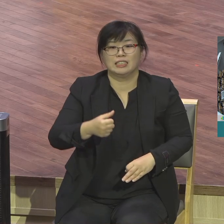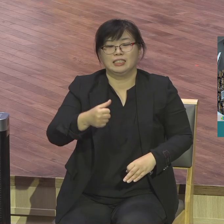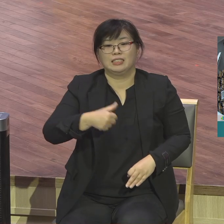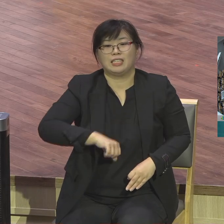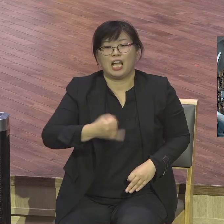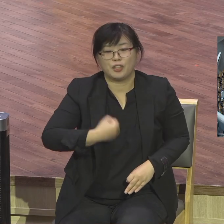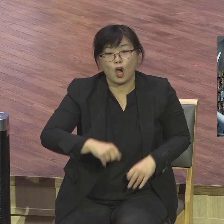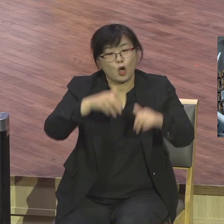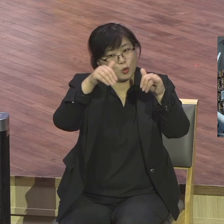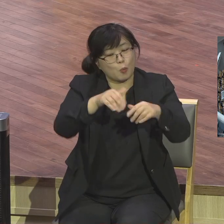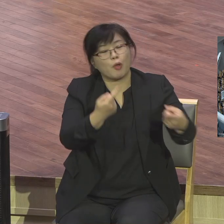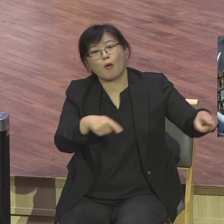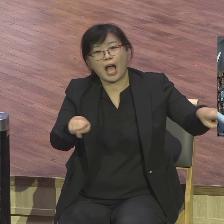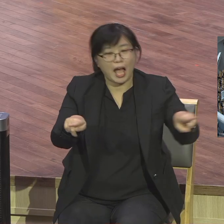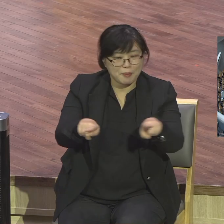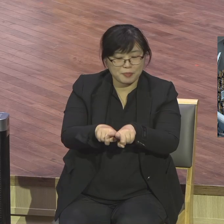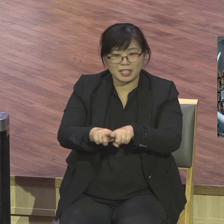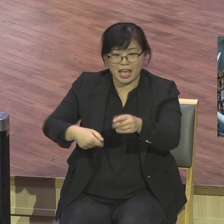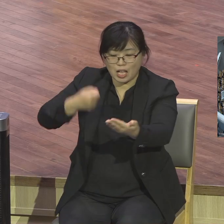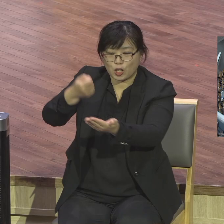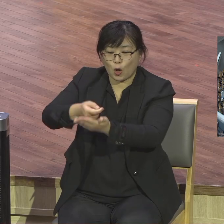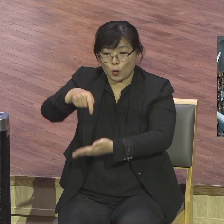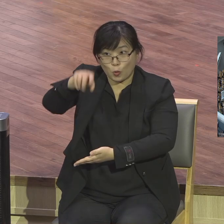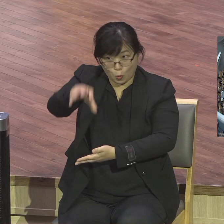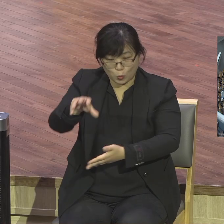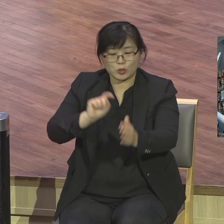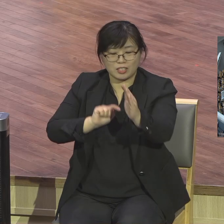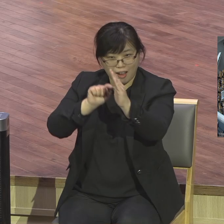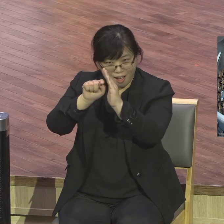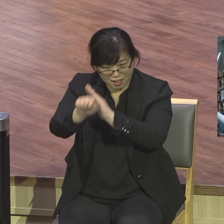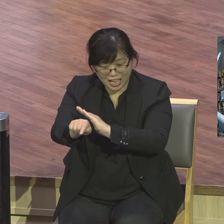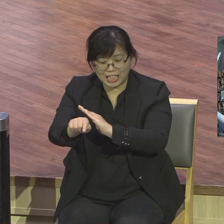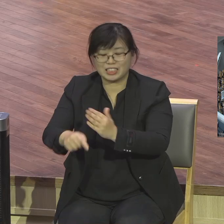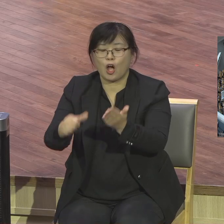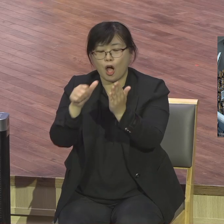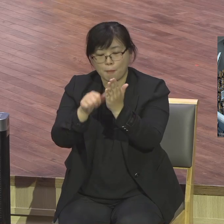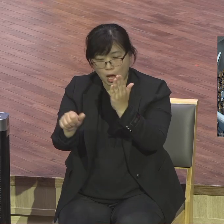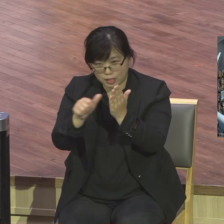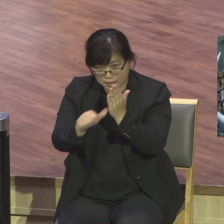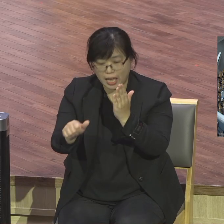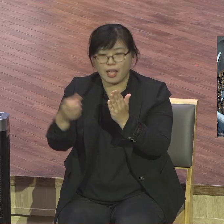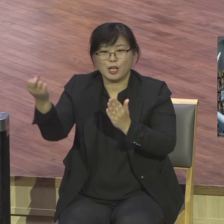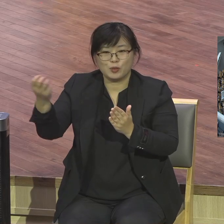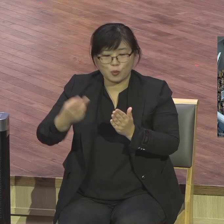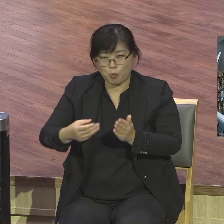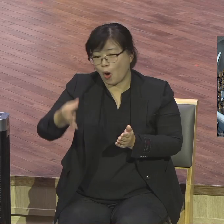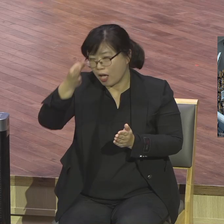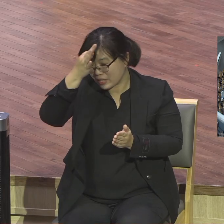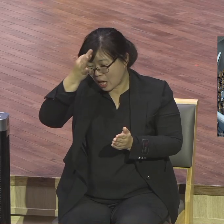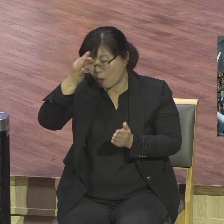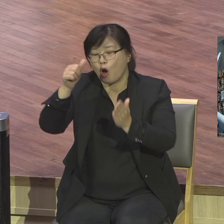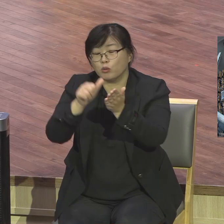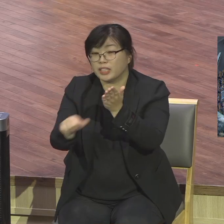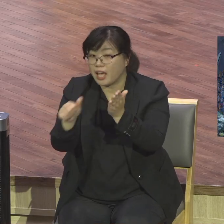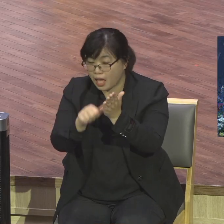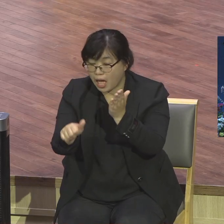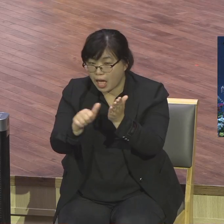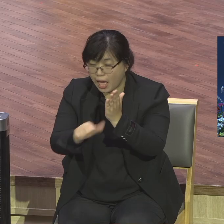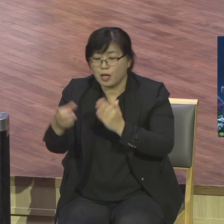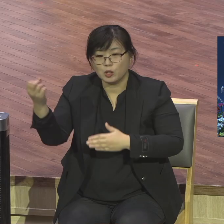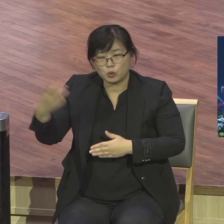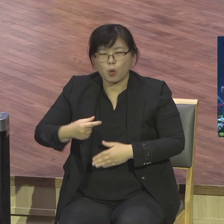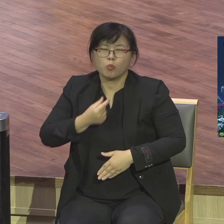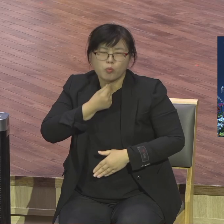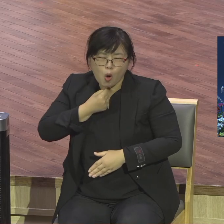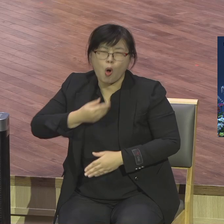너희가 여왕께서 원하시는 모든 아름다운 선물을 가져가고 하나님께 예배를